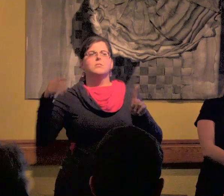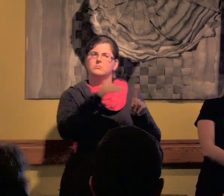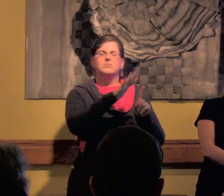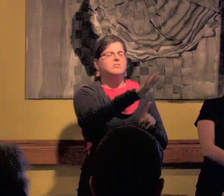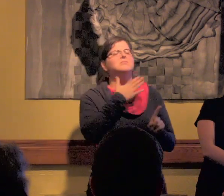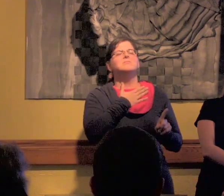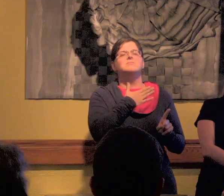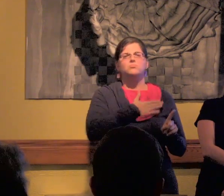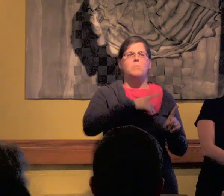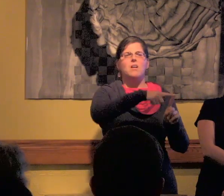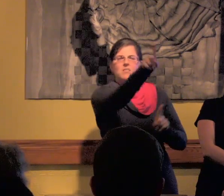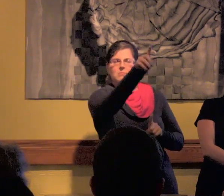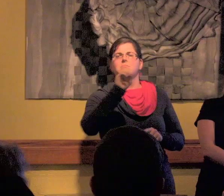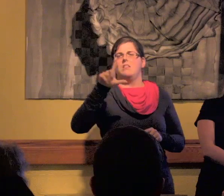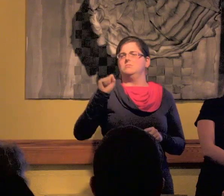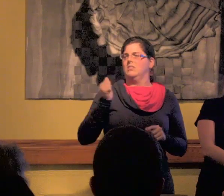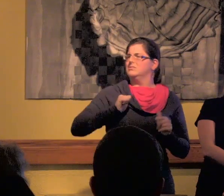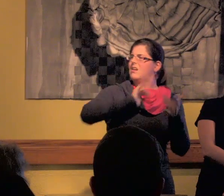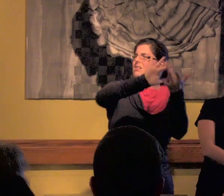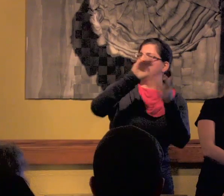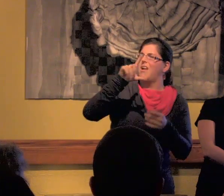sourdes. Au final, cette personne a eu ses interprètes